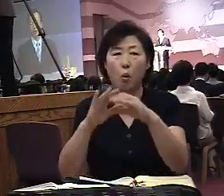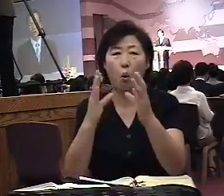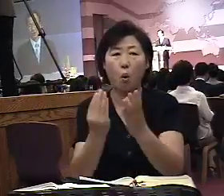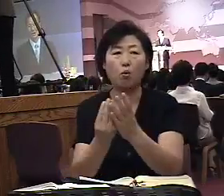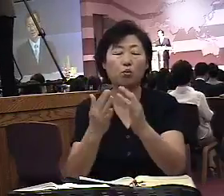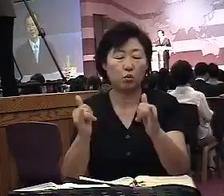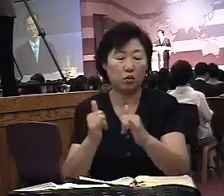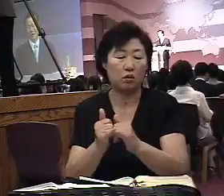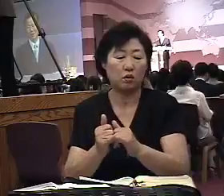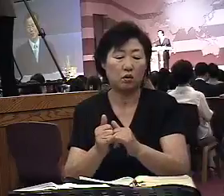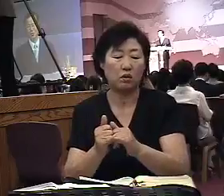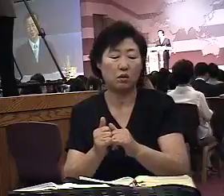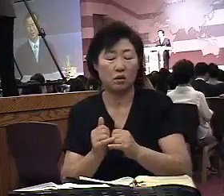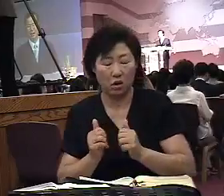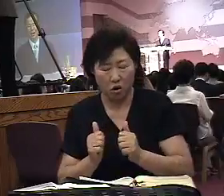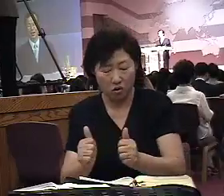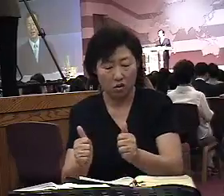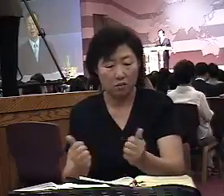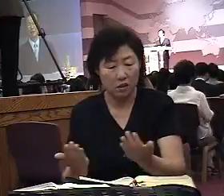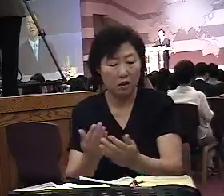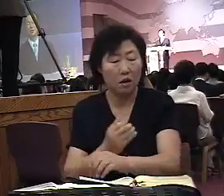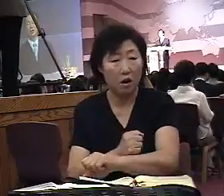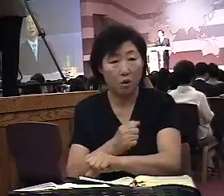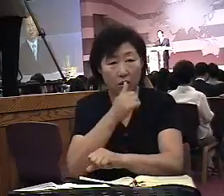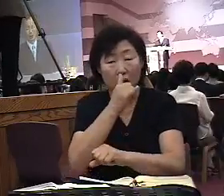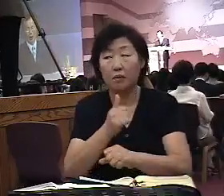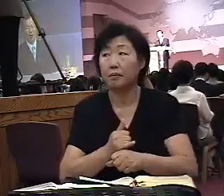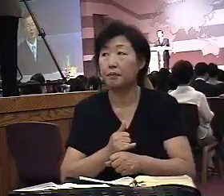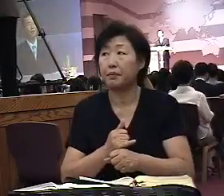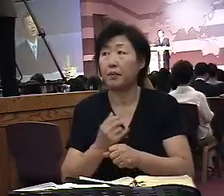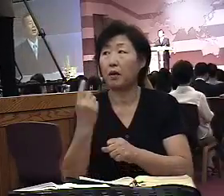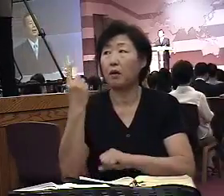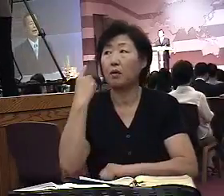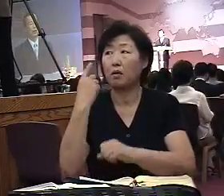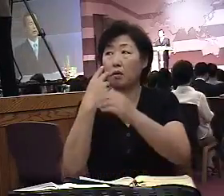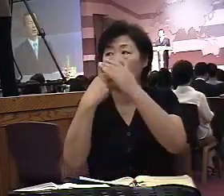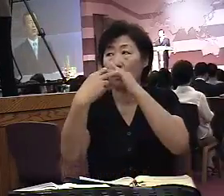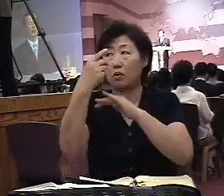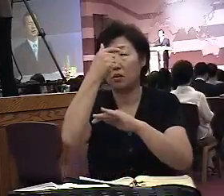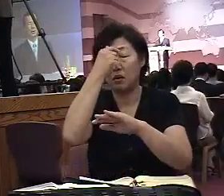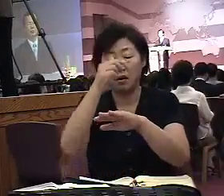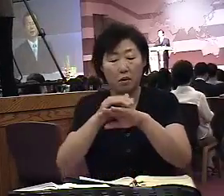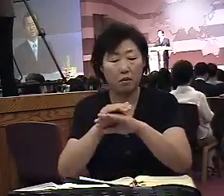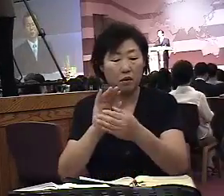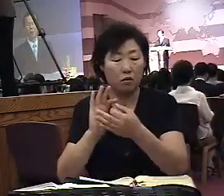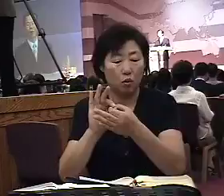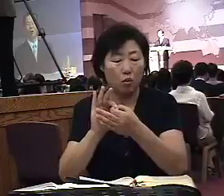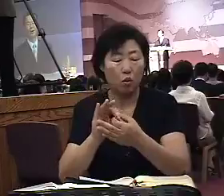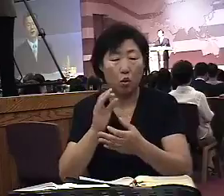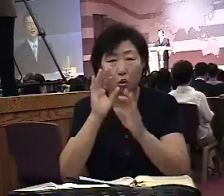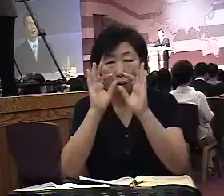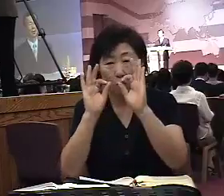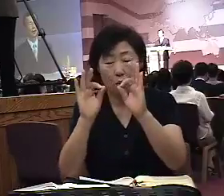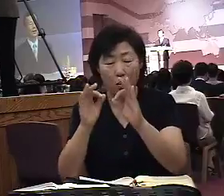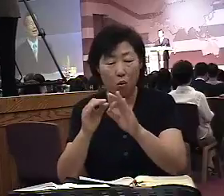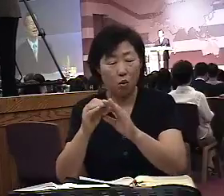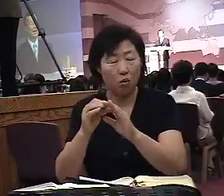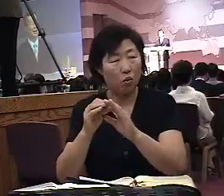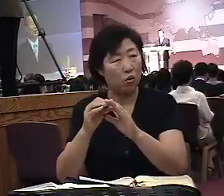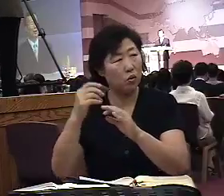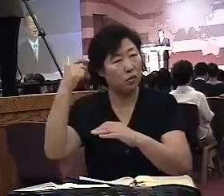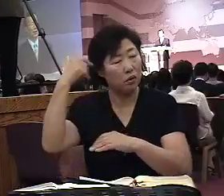너무나 열심히 잘 사역을 하시고 있습니다. 어제 비전 예배를 통하여 거기서 이제 우리가 보고